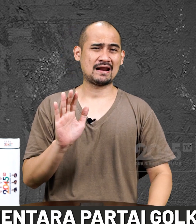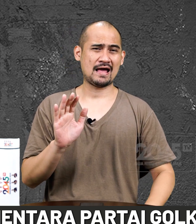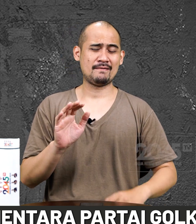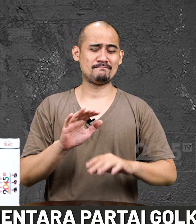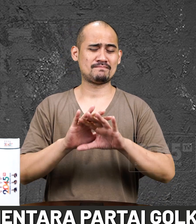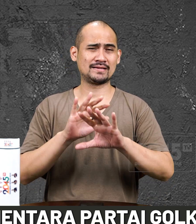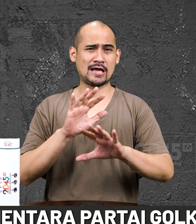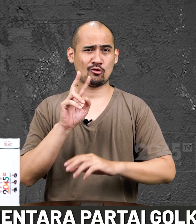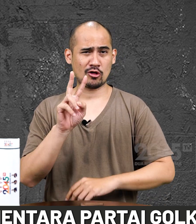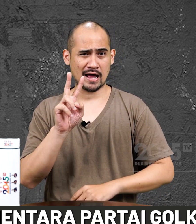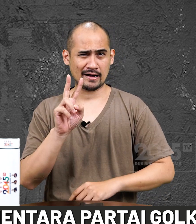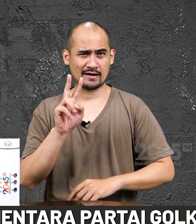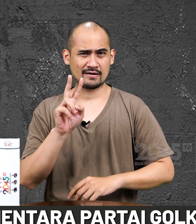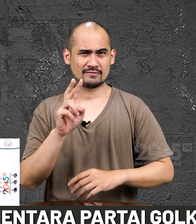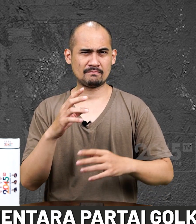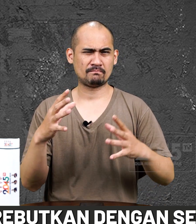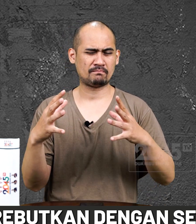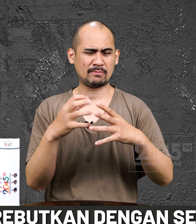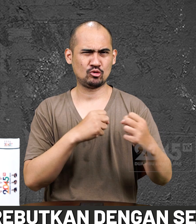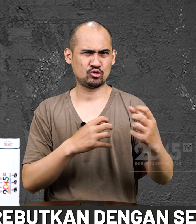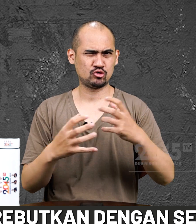Sementara Partai Golkar diperebutkan dengan sengit.